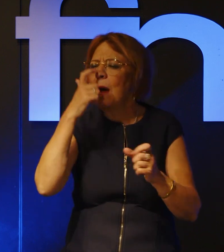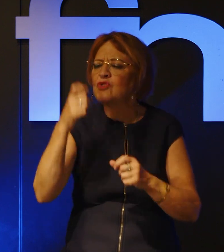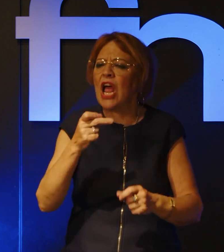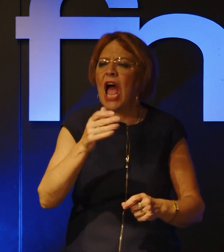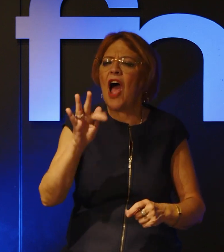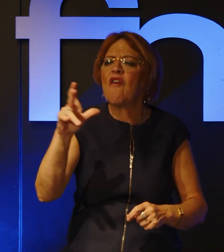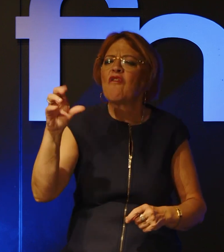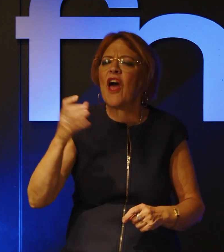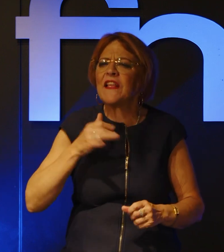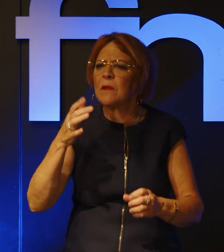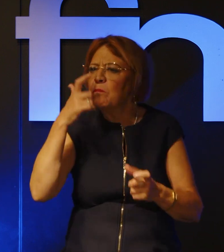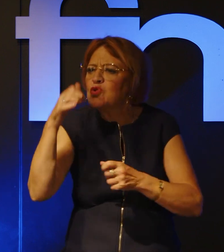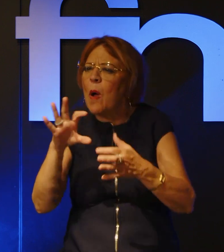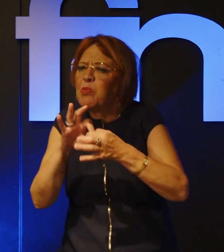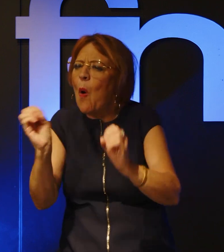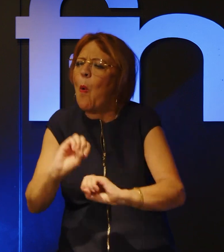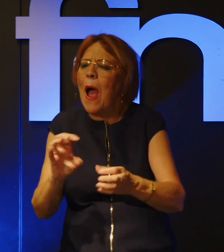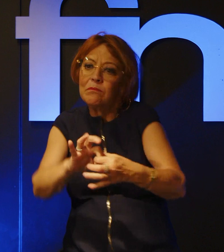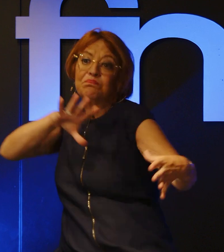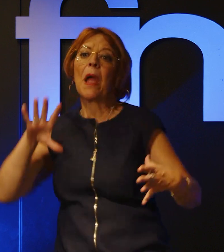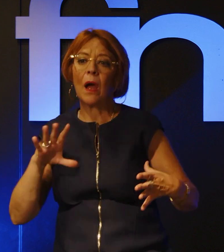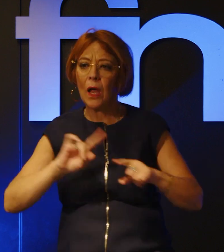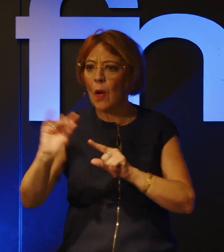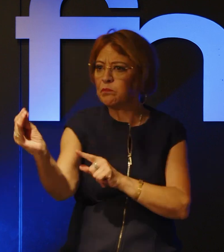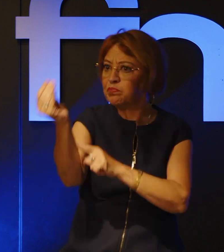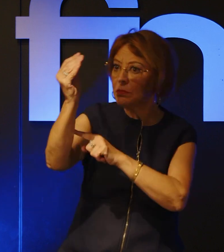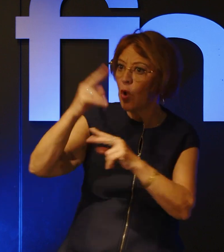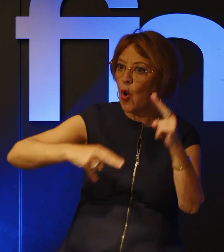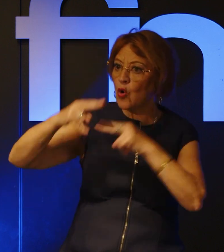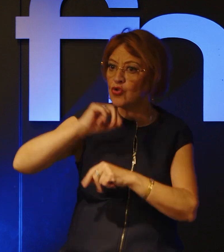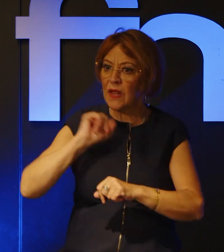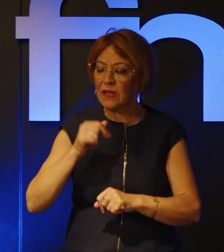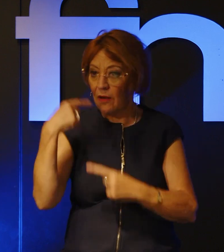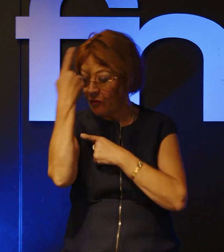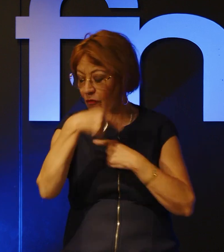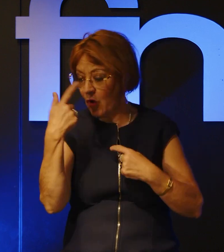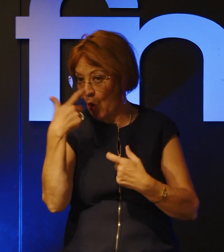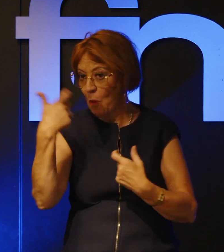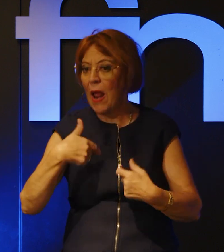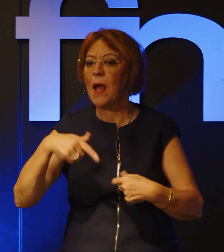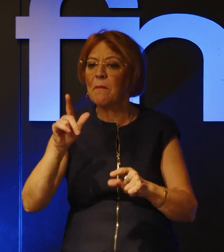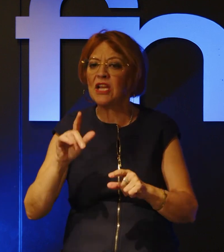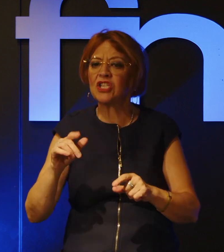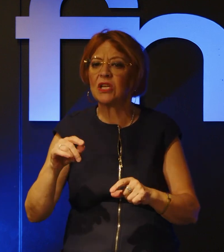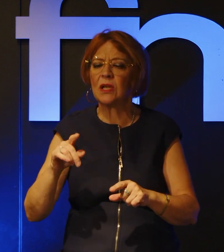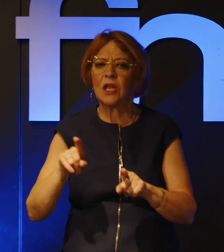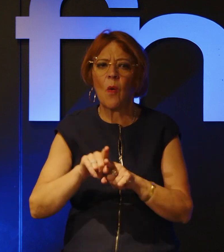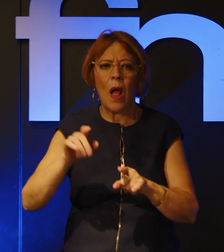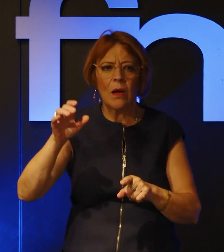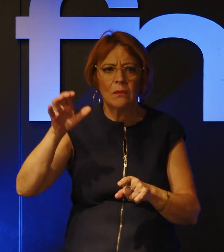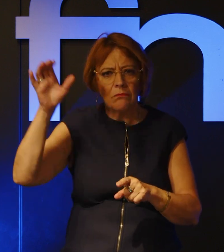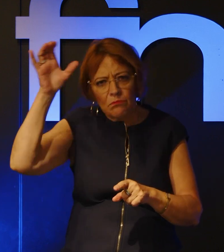e portanto quem são essas pessoas portanto são é uma estatuária que é construída naturalmente a partir da figura humana Claro mas depois numa profunda intelectualização